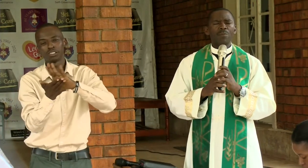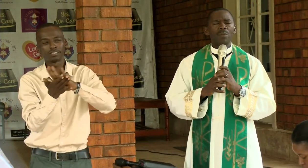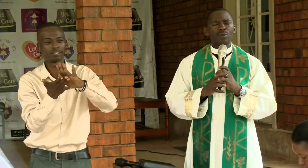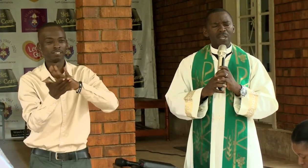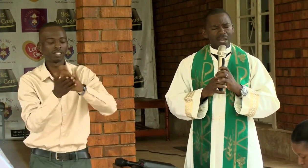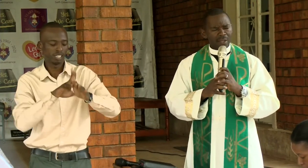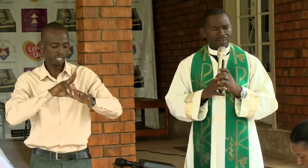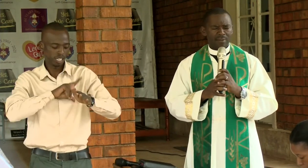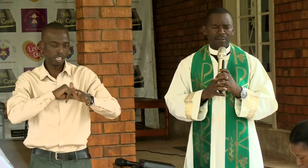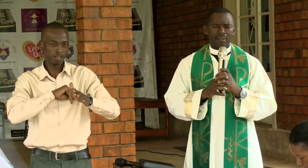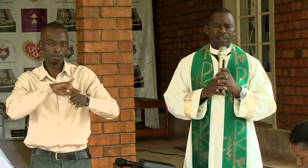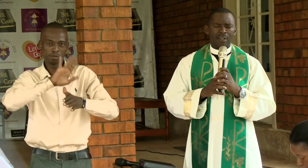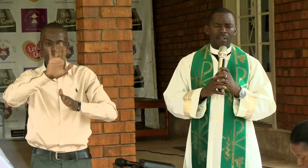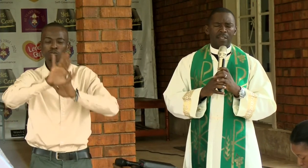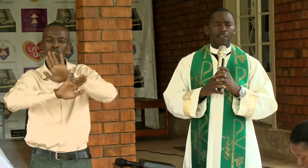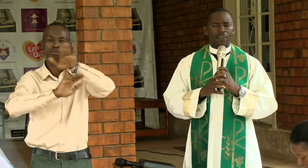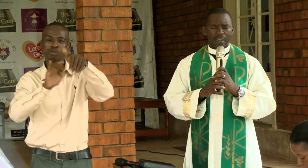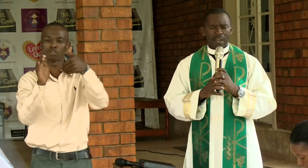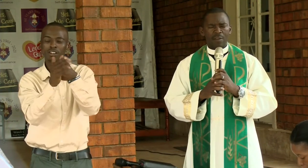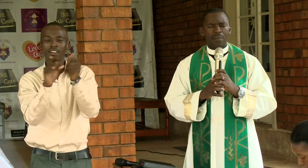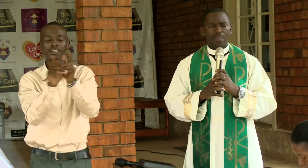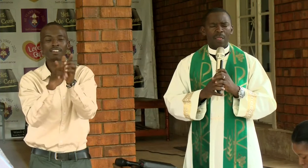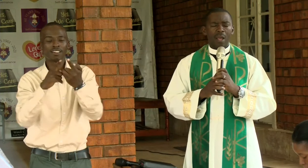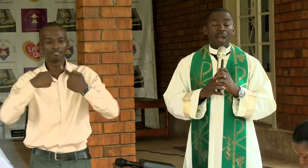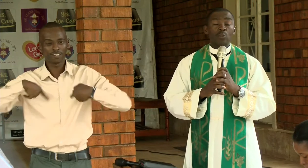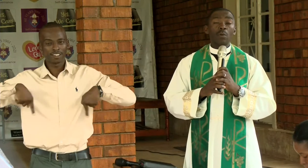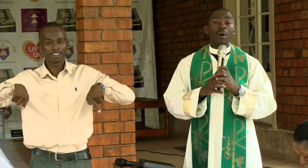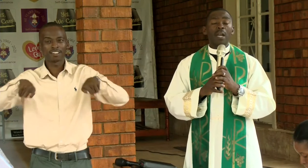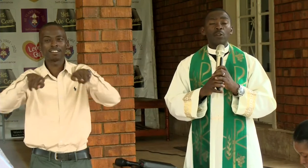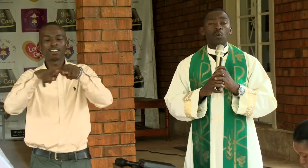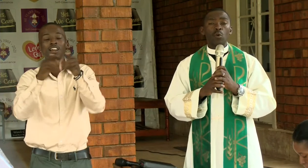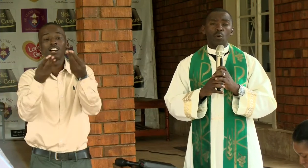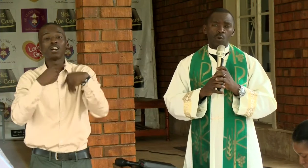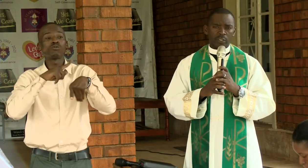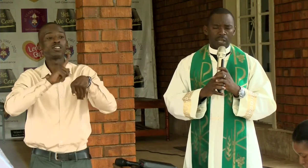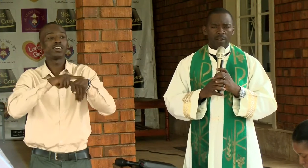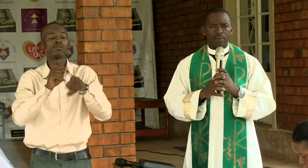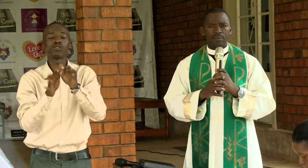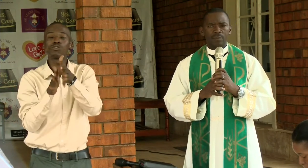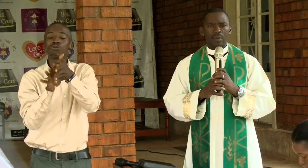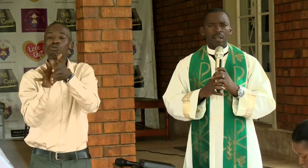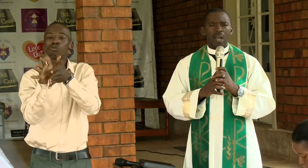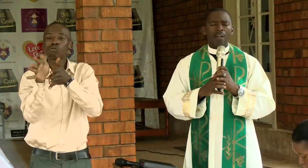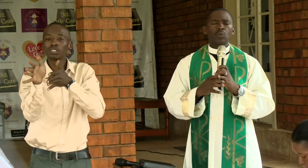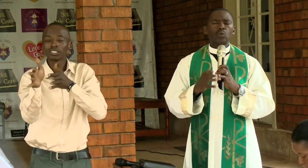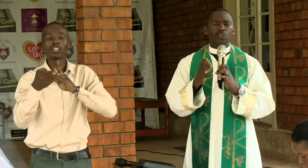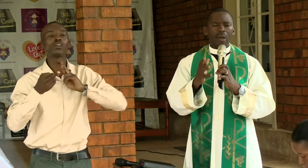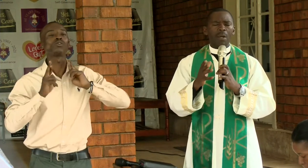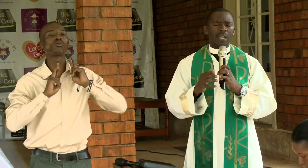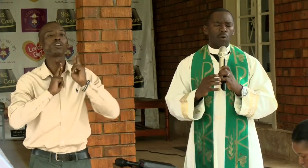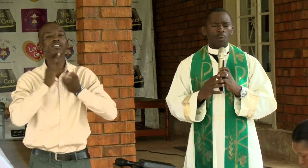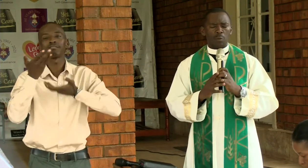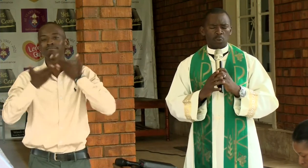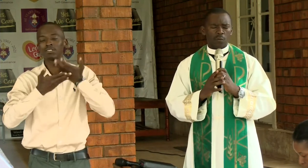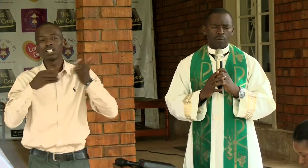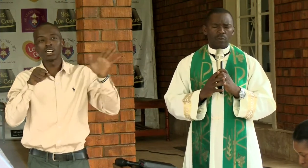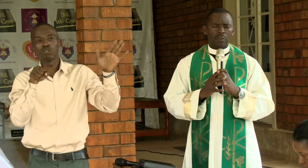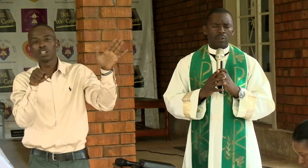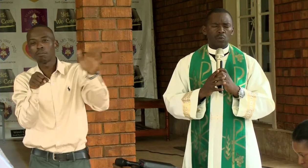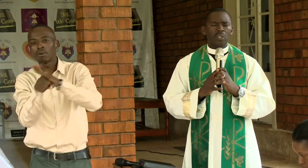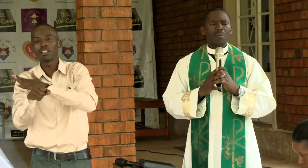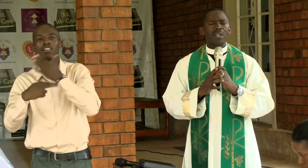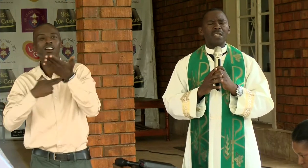ebyo byammwe byonna era ffenna atuwe ebbanga ery'okulongoosa atujjuza amaanyi ag'Omwoyo